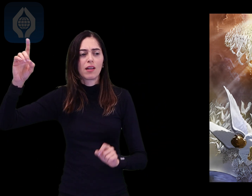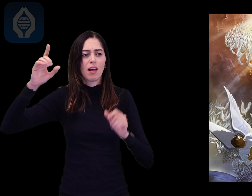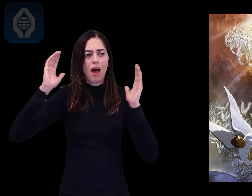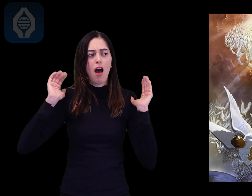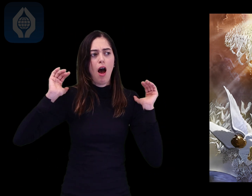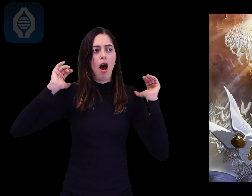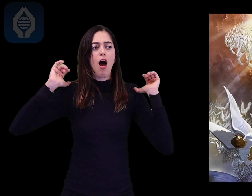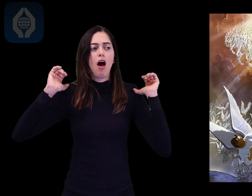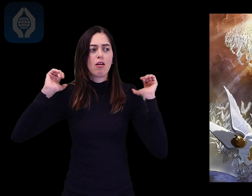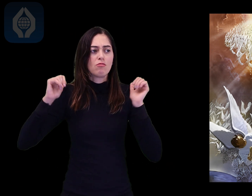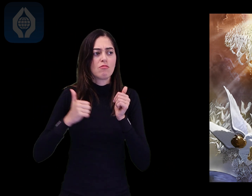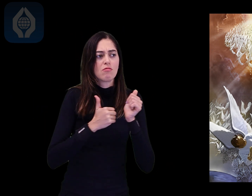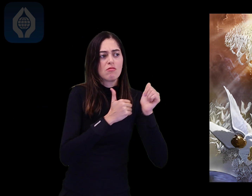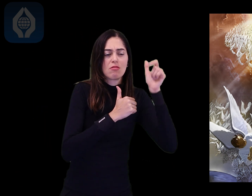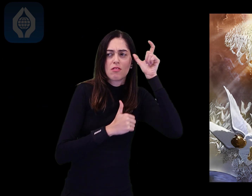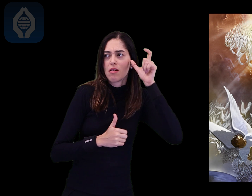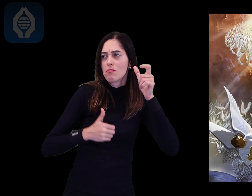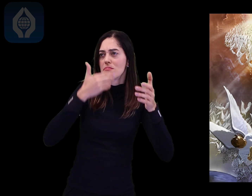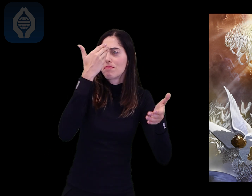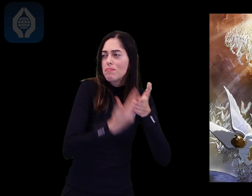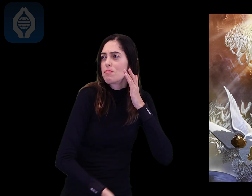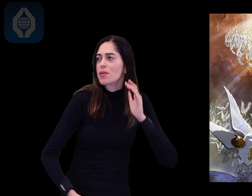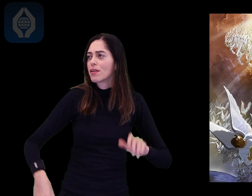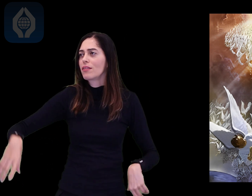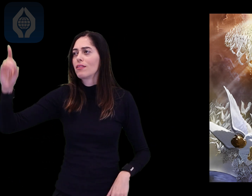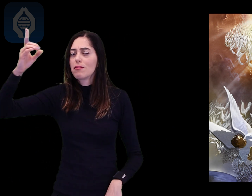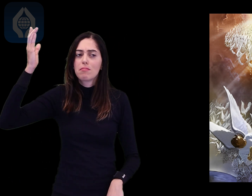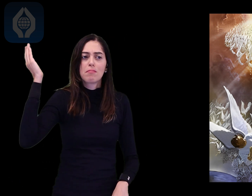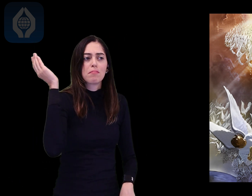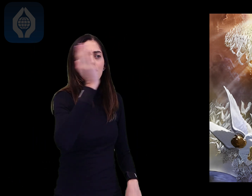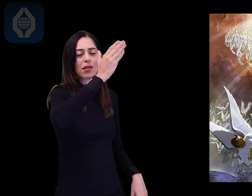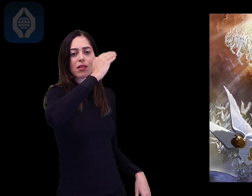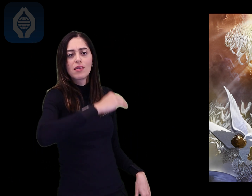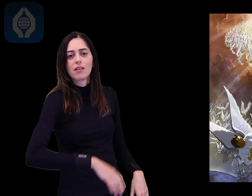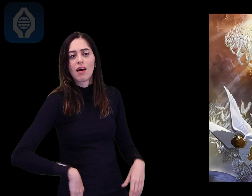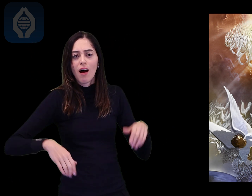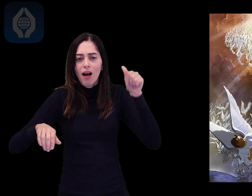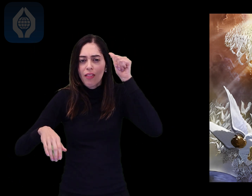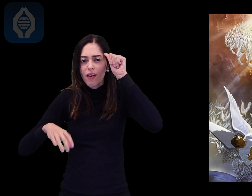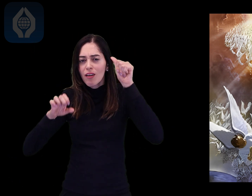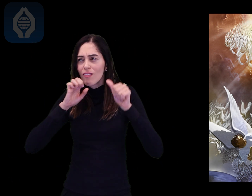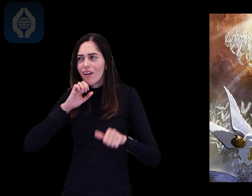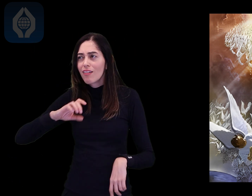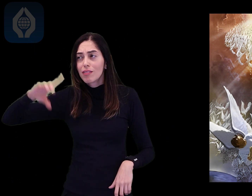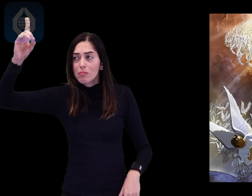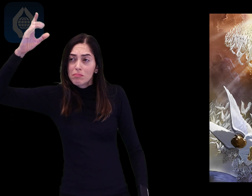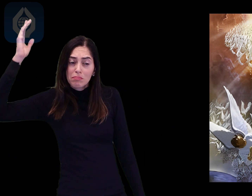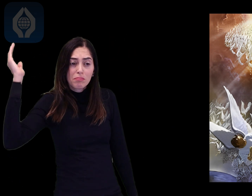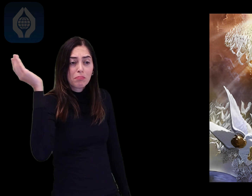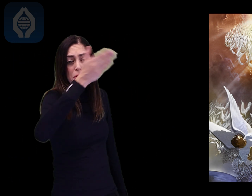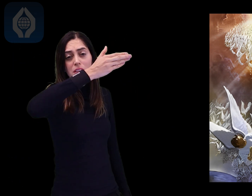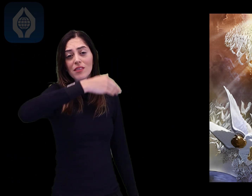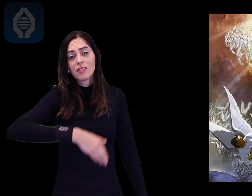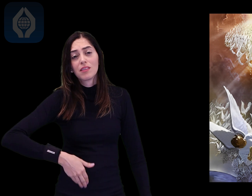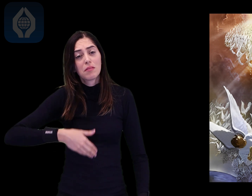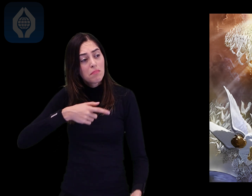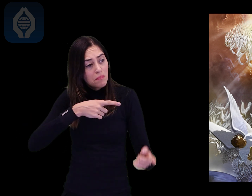Deus. Adão e Eva, Caim e as pessoas do tempo de Noé perderam sua luta contra Deus. O que